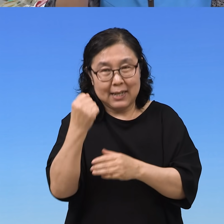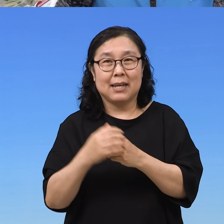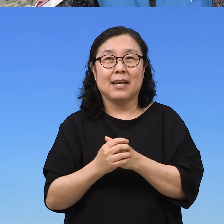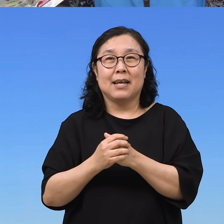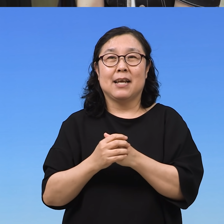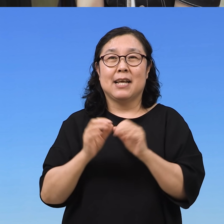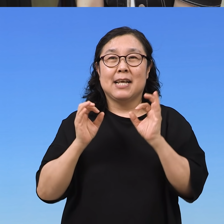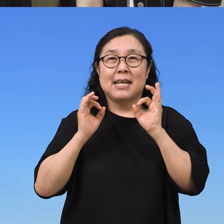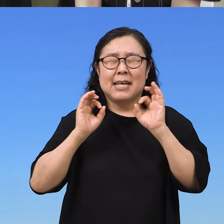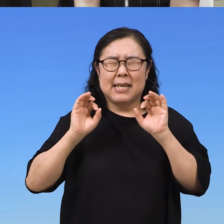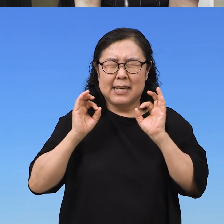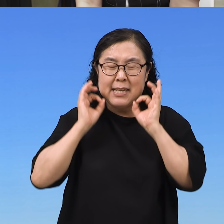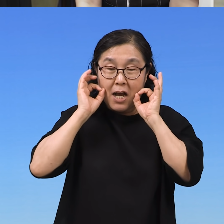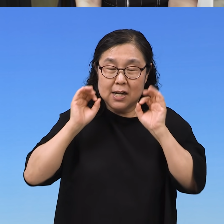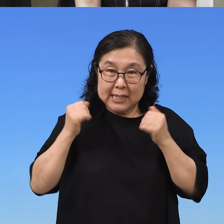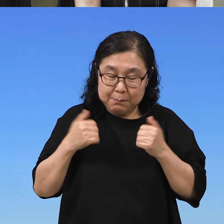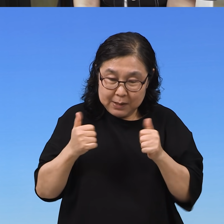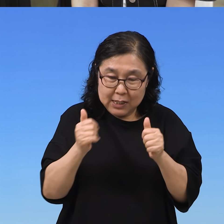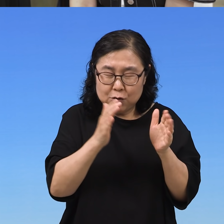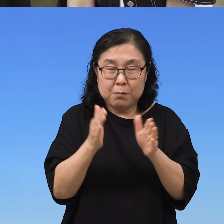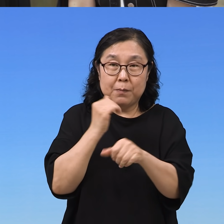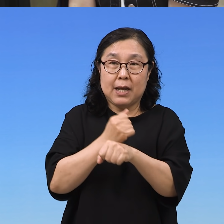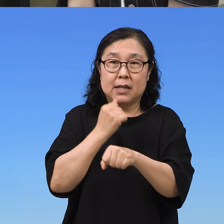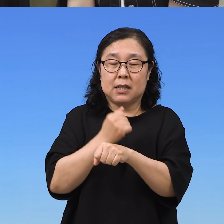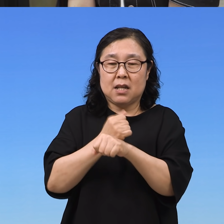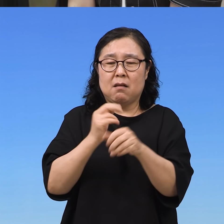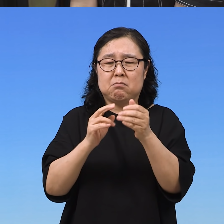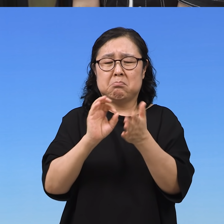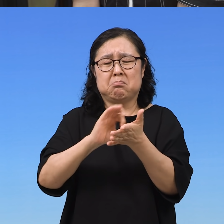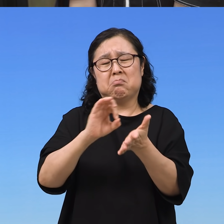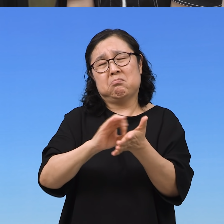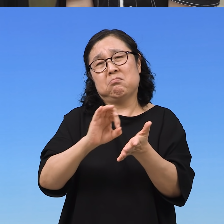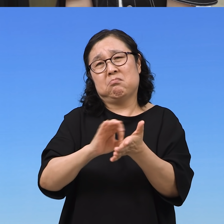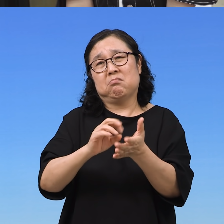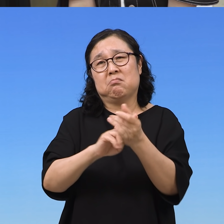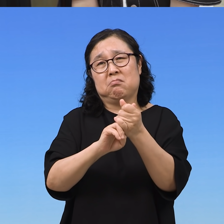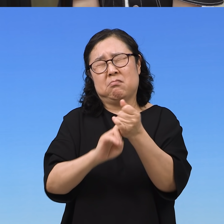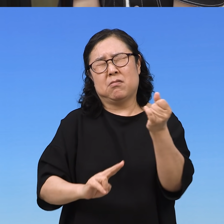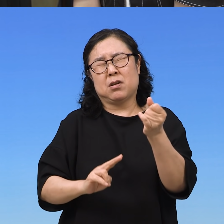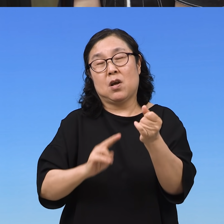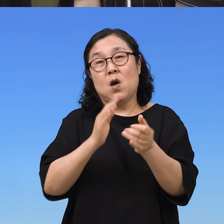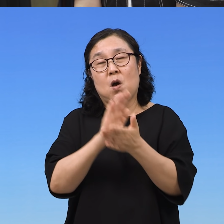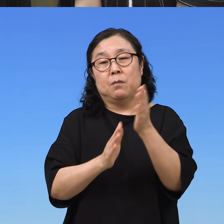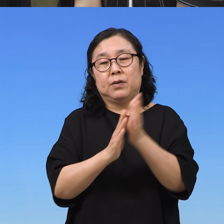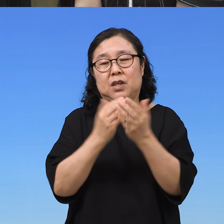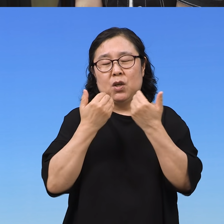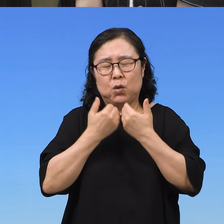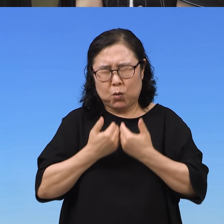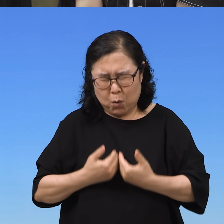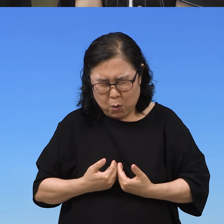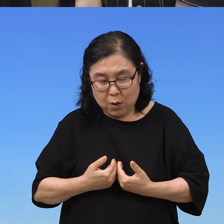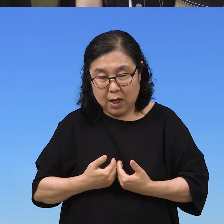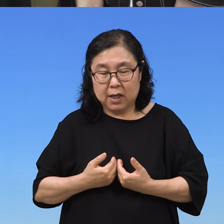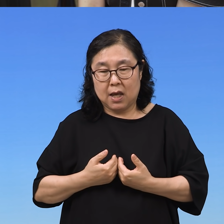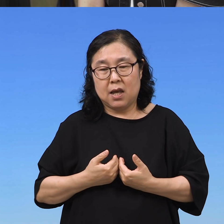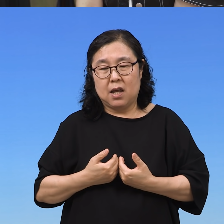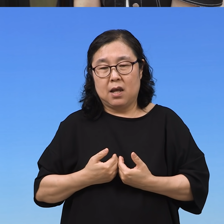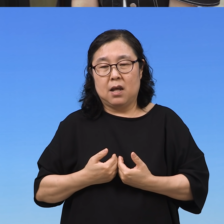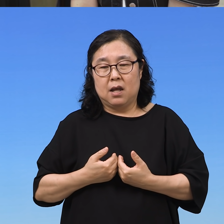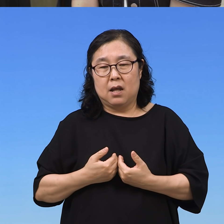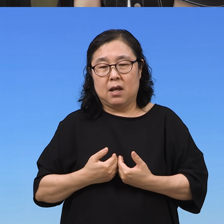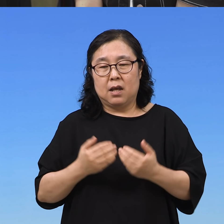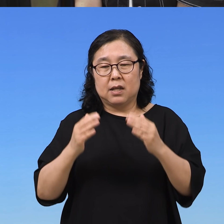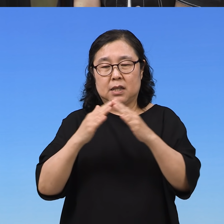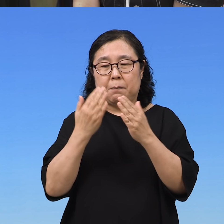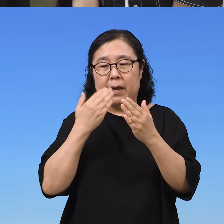화이팅! 열심히 준비는 했는데 하루 매출 없이 이렇게 조용한 상가를 지키다가 퇴근할 때면 되게